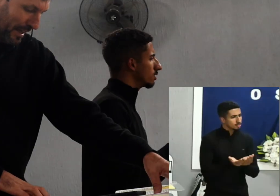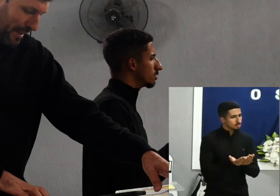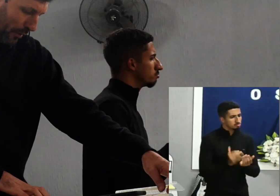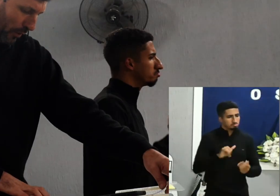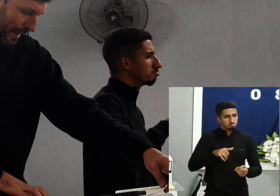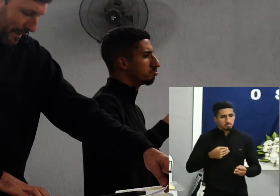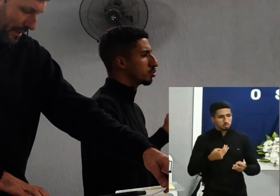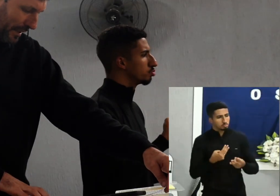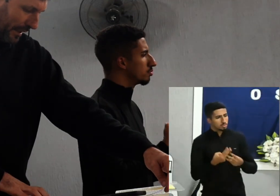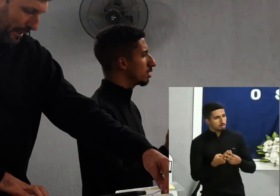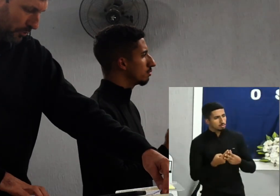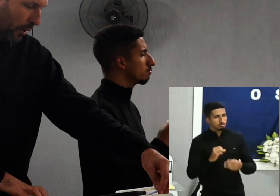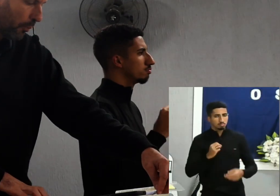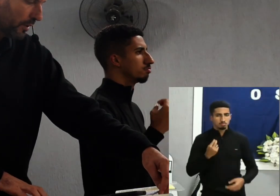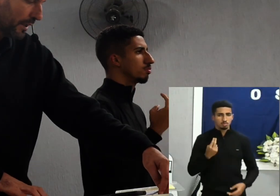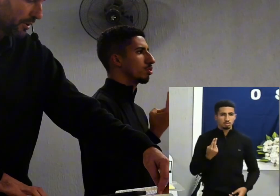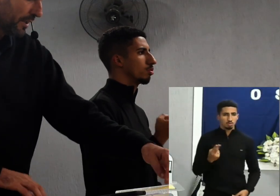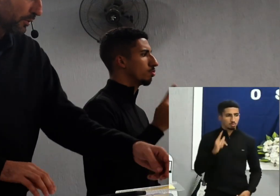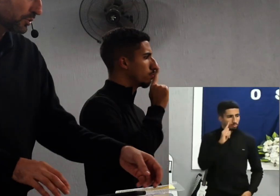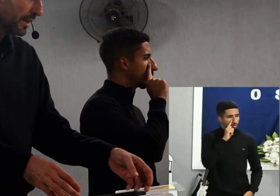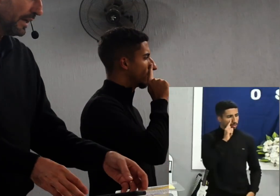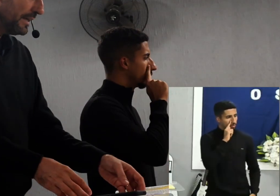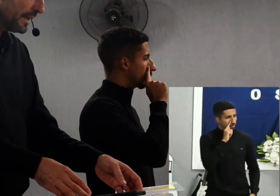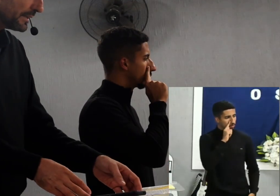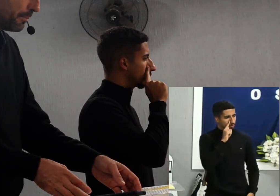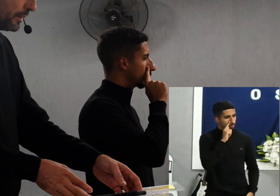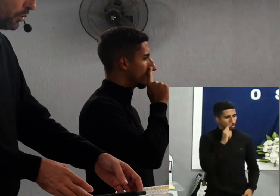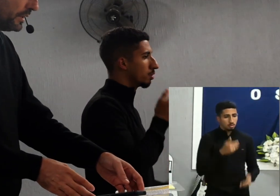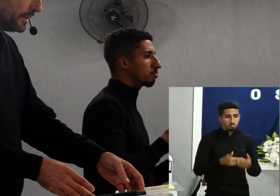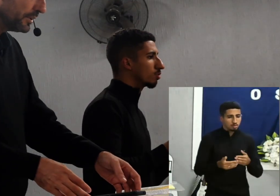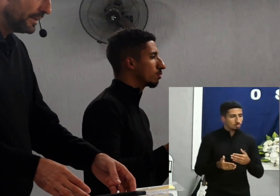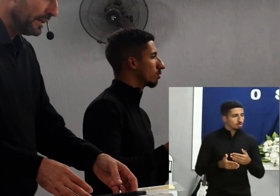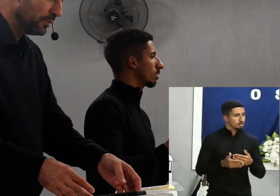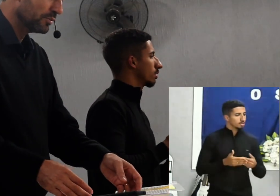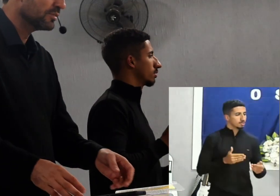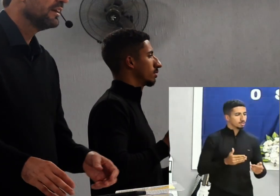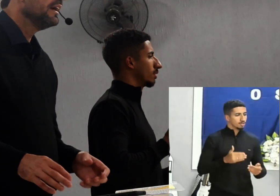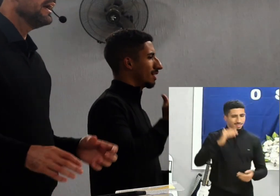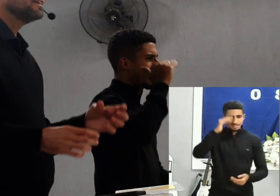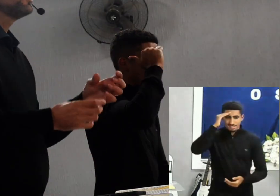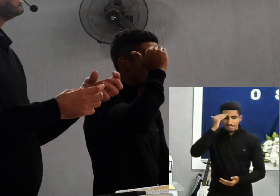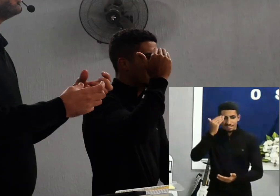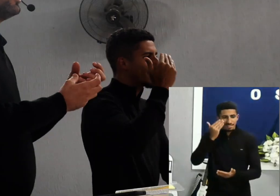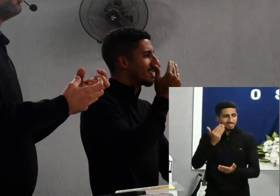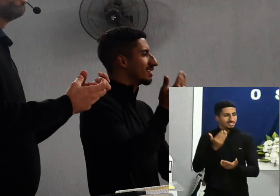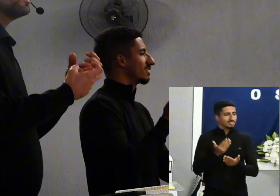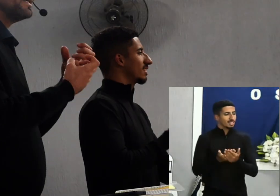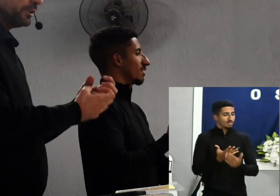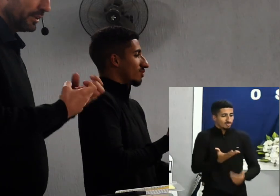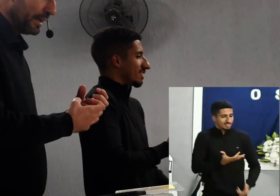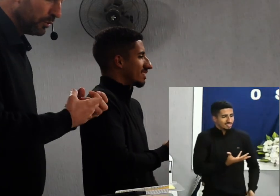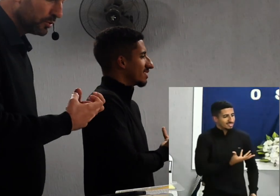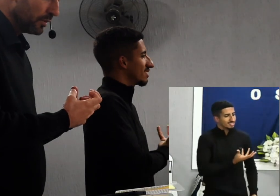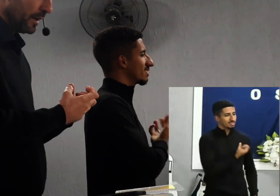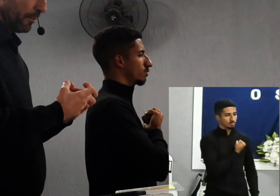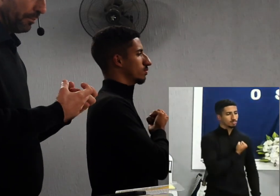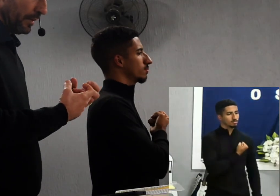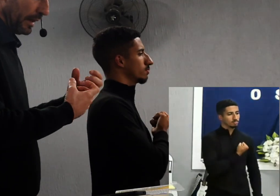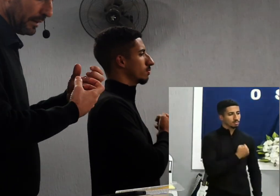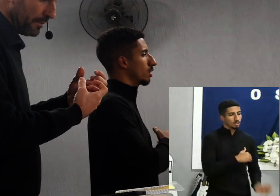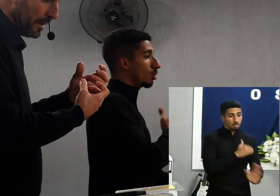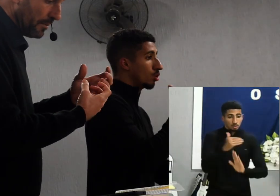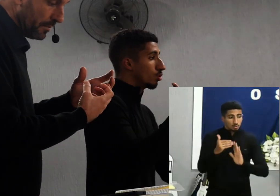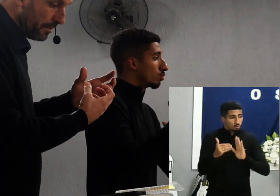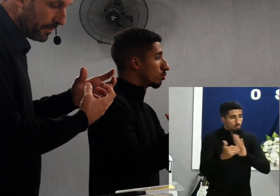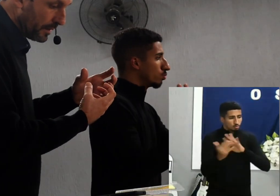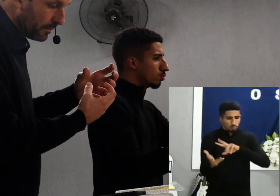mensagem e reconhecem que Cristo é o poder de Deus e a sabedoria de Deus. Eles veem o poder de Deus